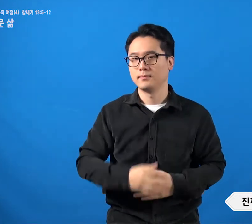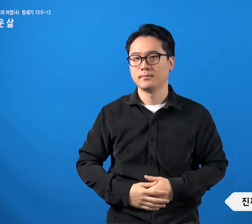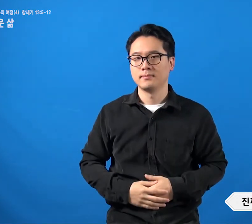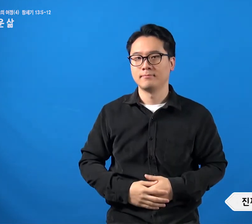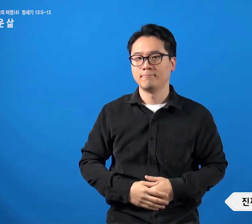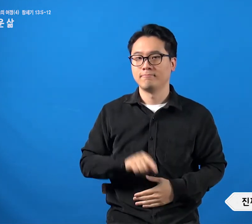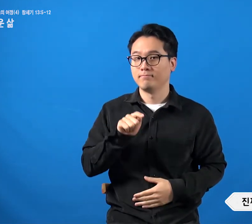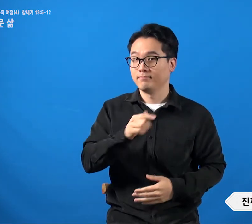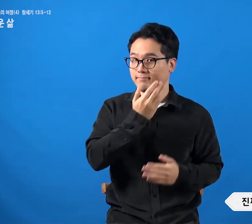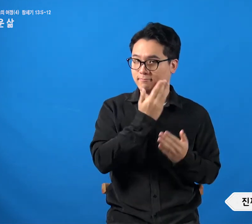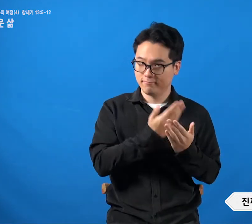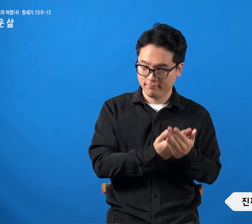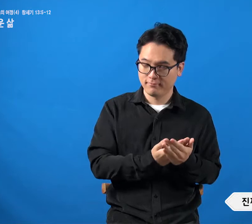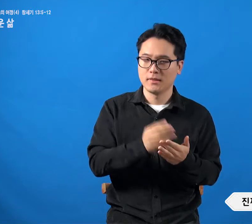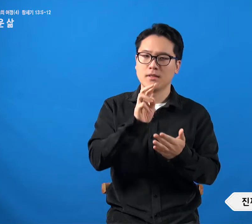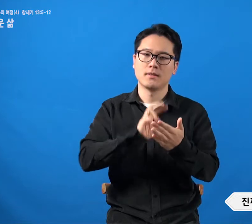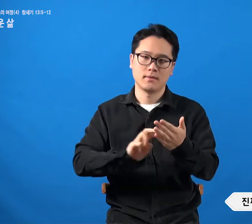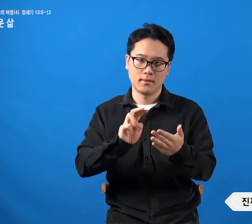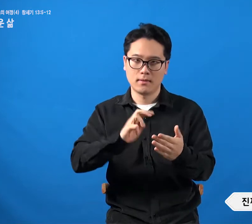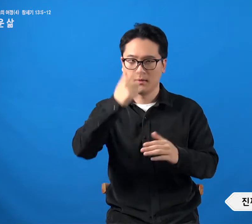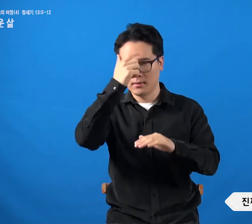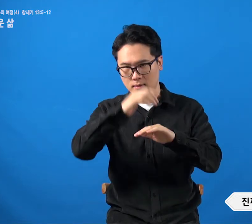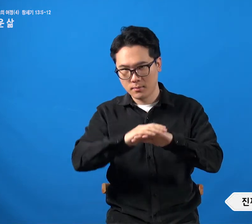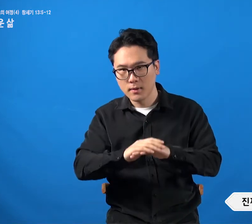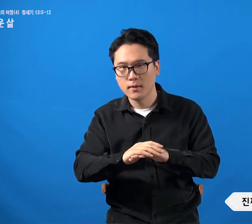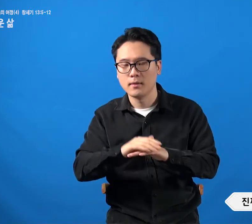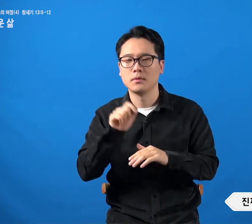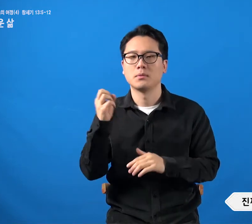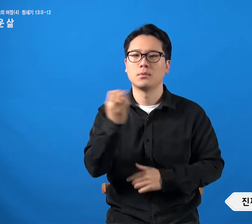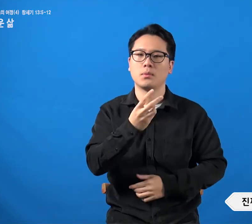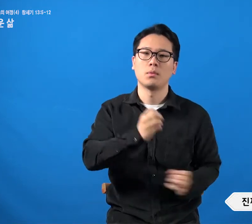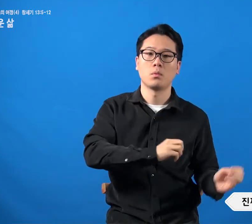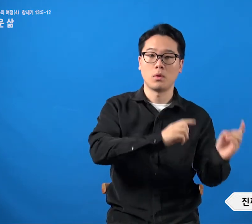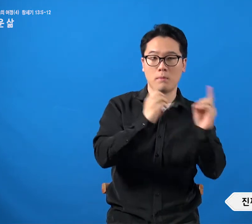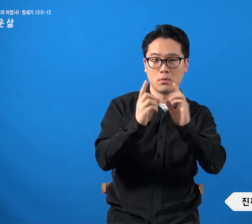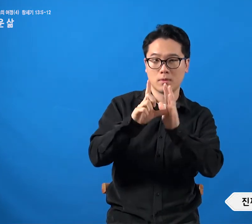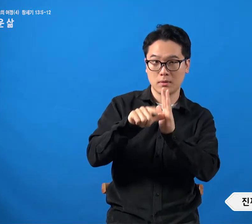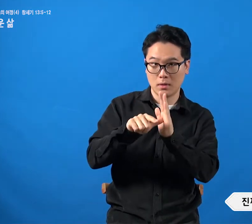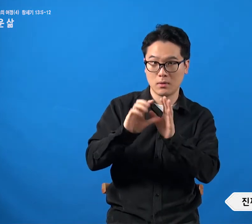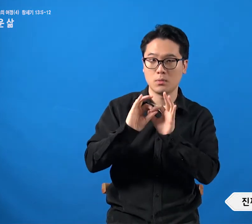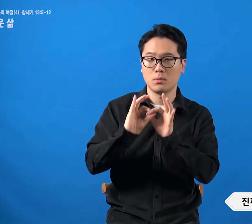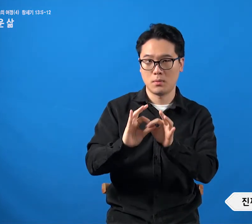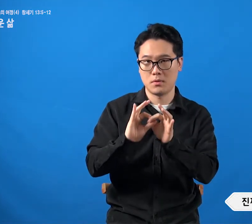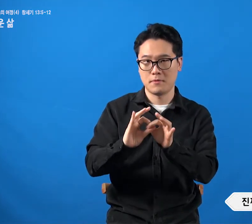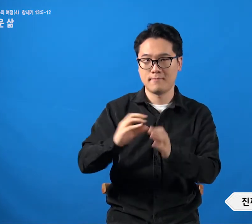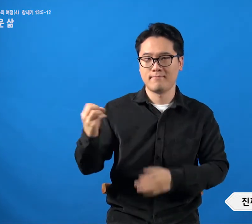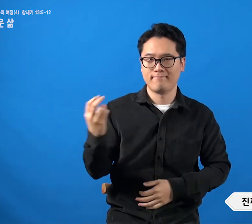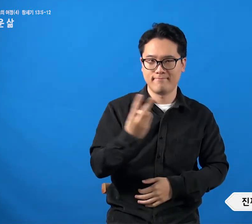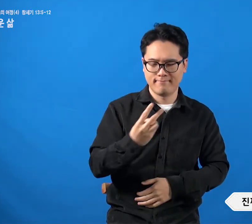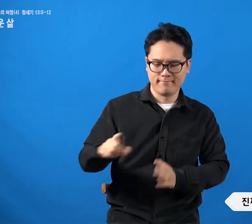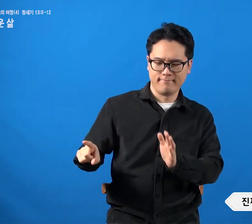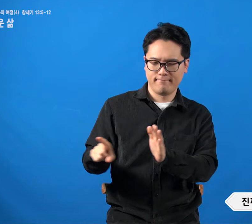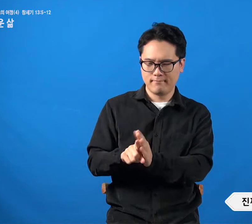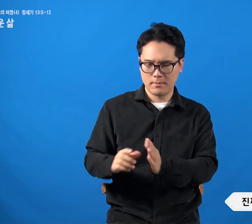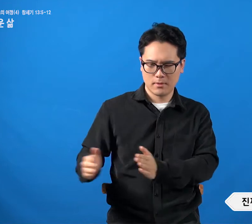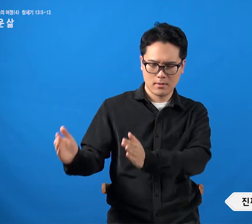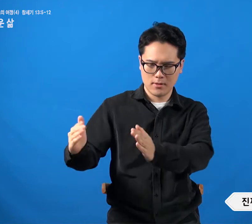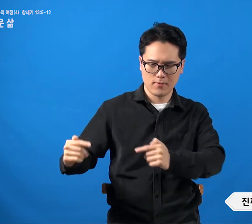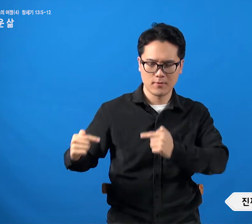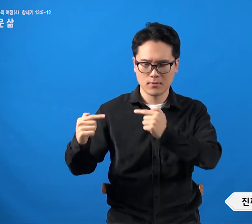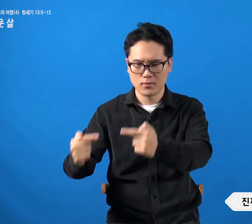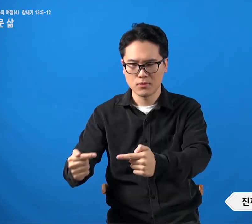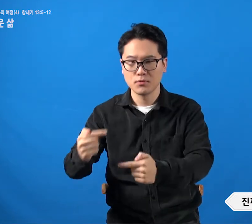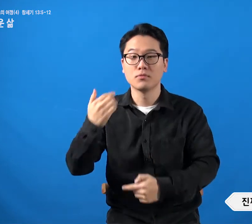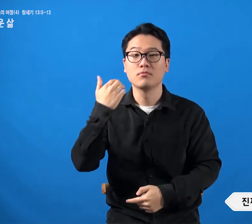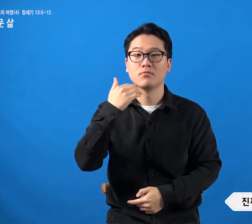그렇게 귀한 찬양 그리고 예배 그리고 회복의 시간을 통해서 다시금 믿음의 길을 들어선 아브라함,